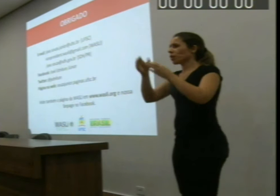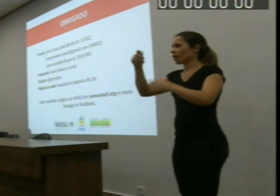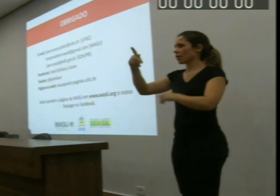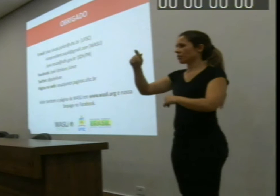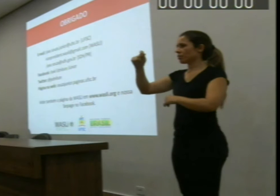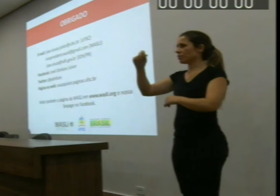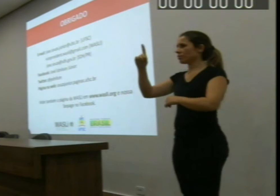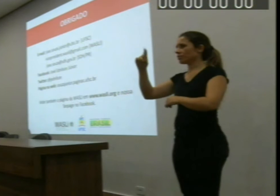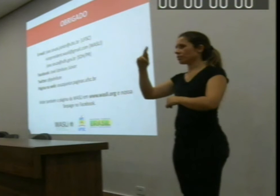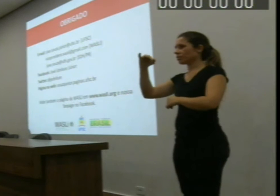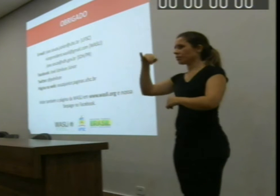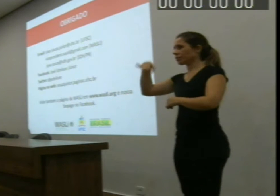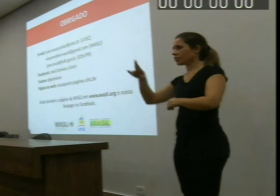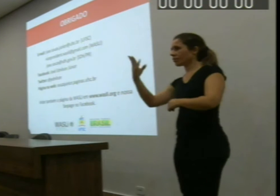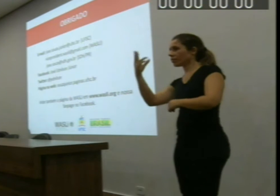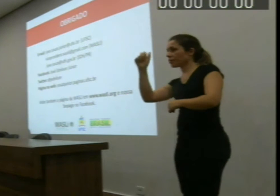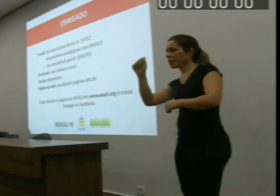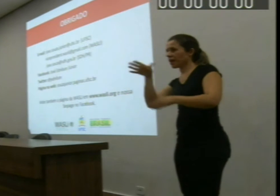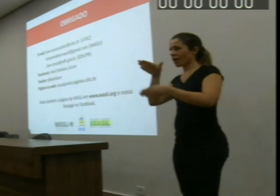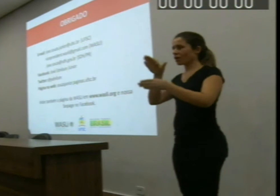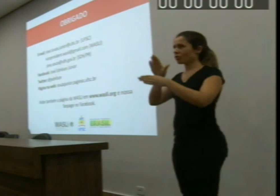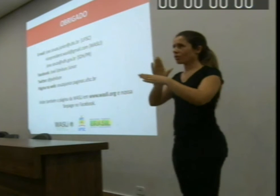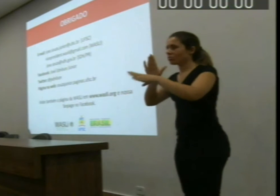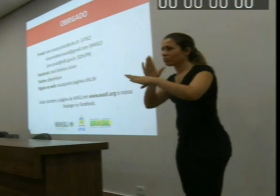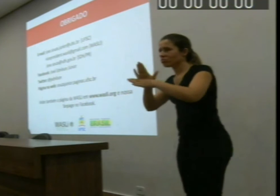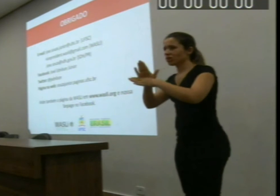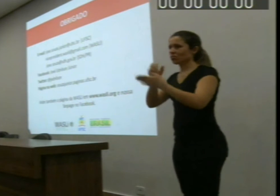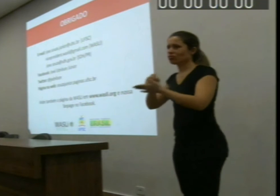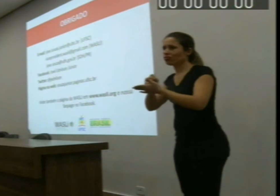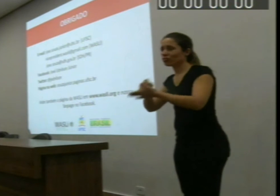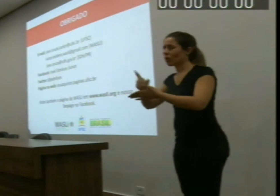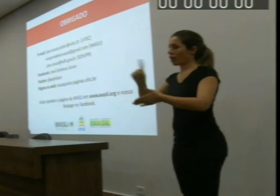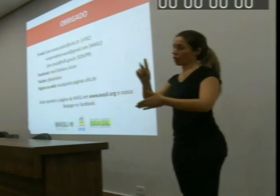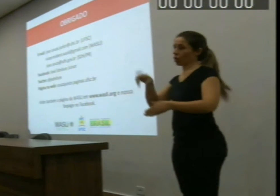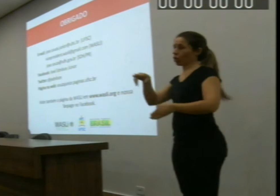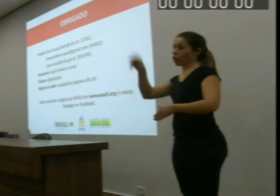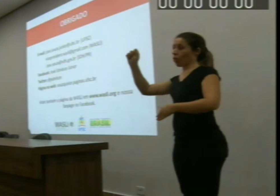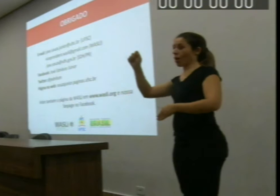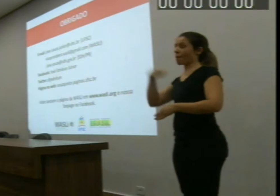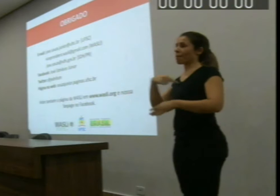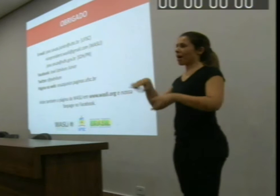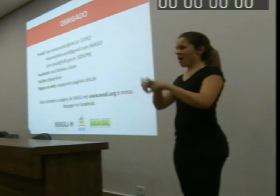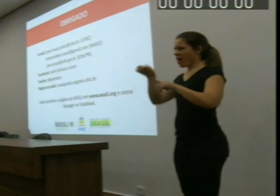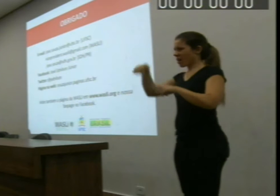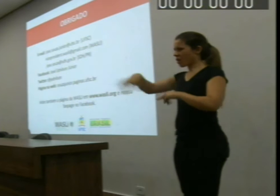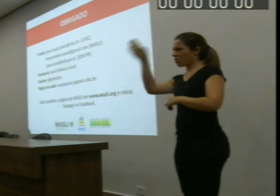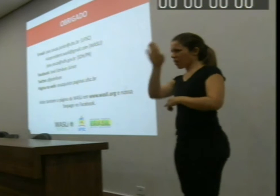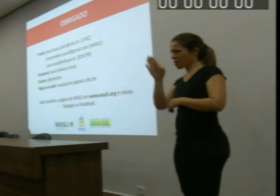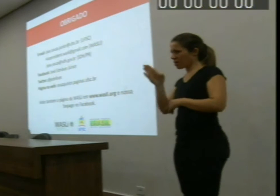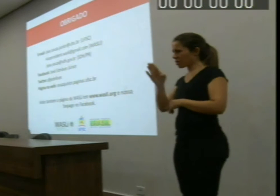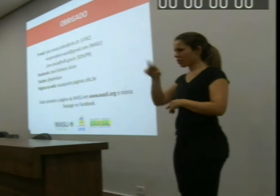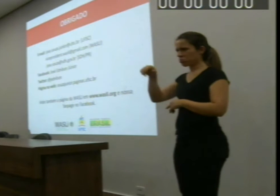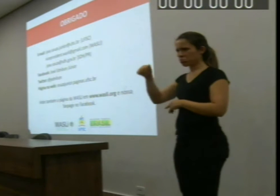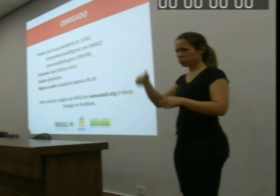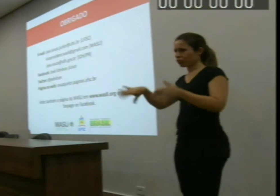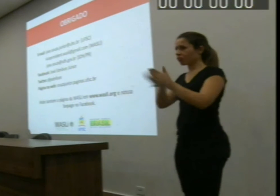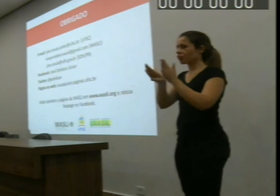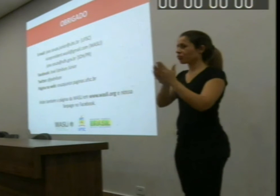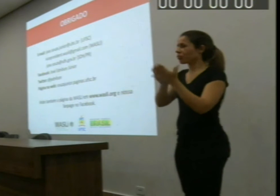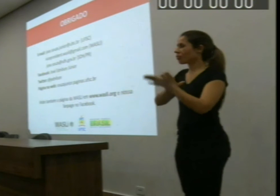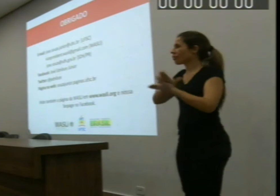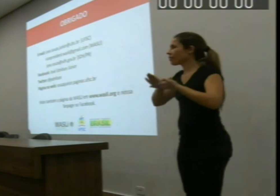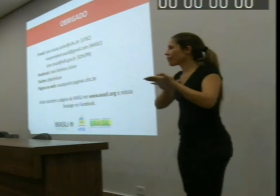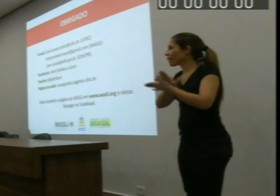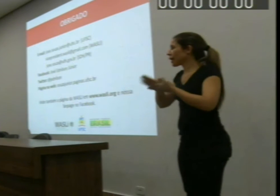experiência Eu já vi a experiência acontecer mas ela ainda não chegou aqui no Brasil nós incluímos ela no código de ética da